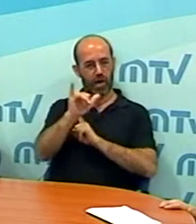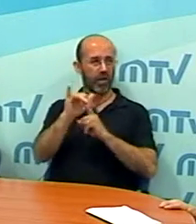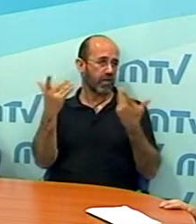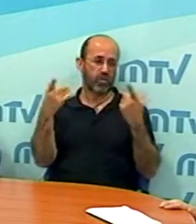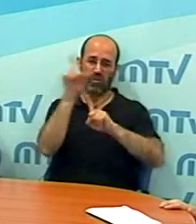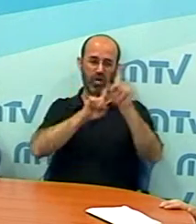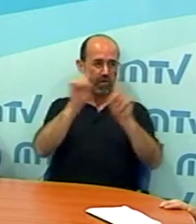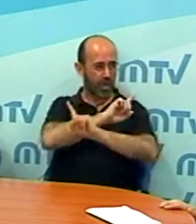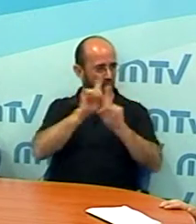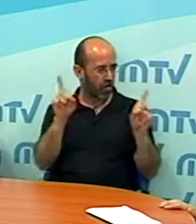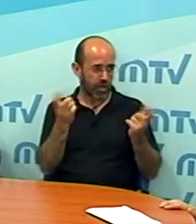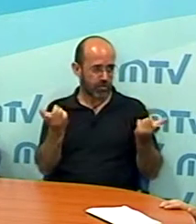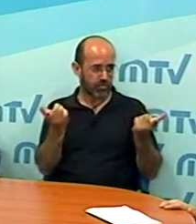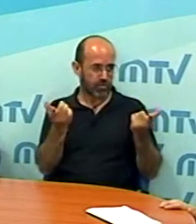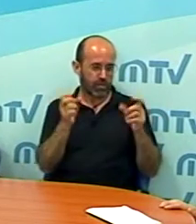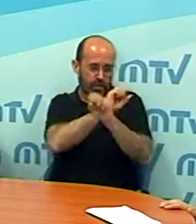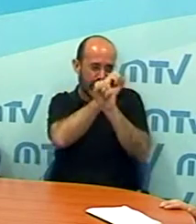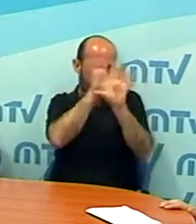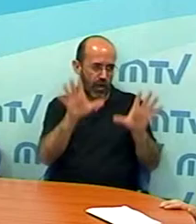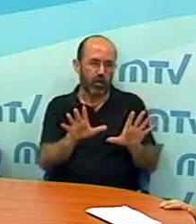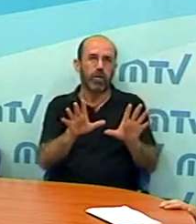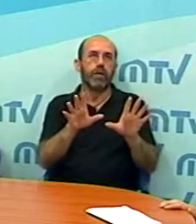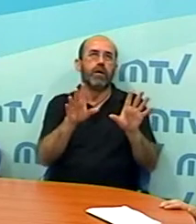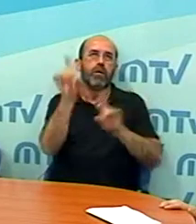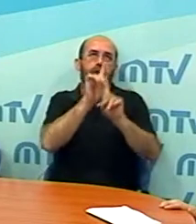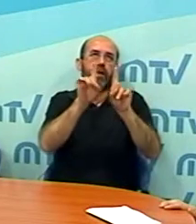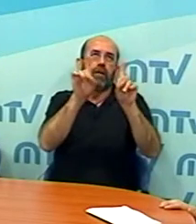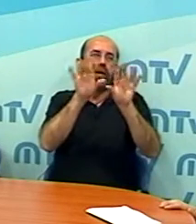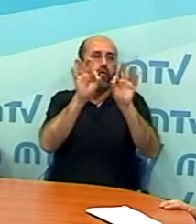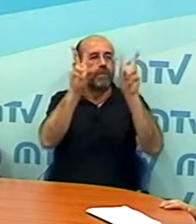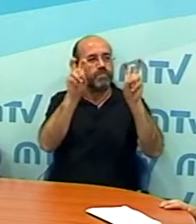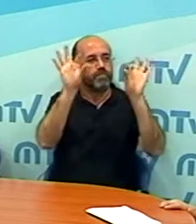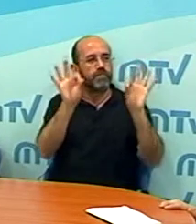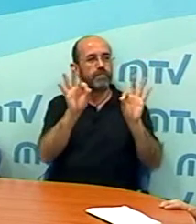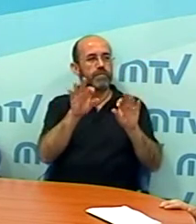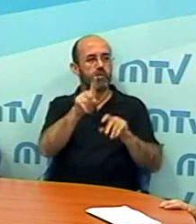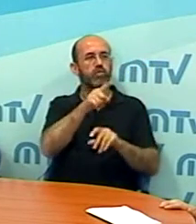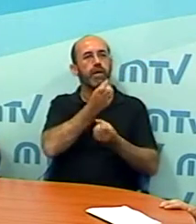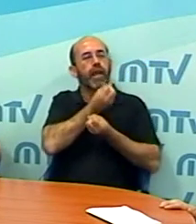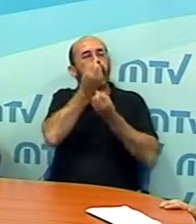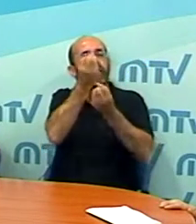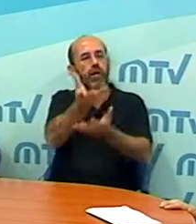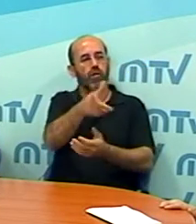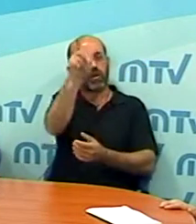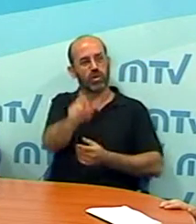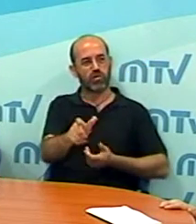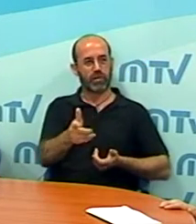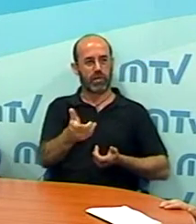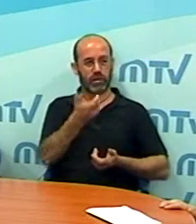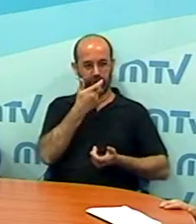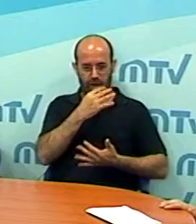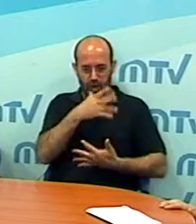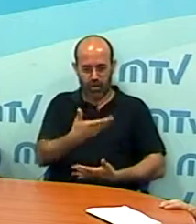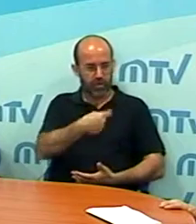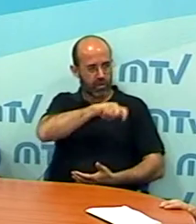los problemas entre comillas, evidentemente. Entonces, ¿por qué usted les diría aquí